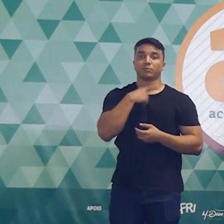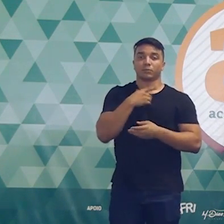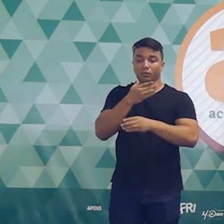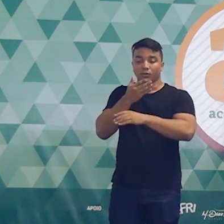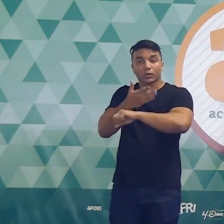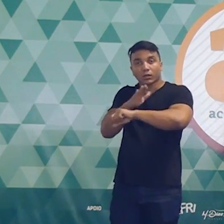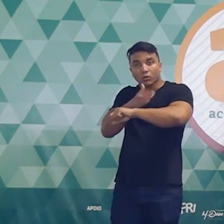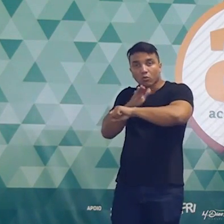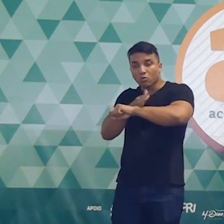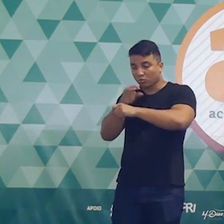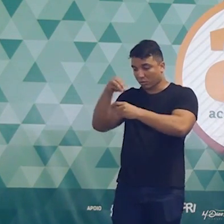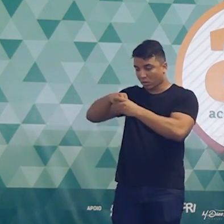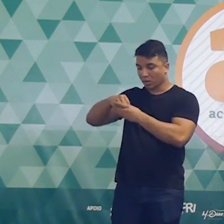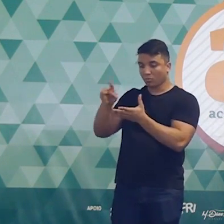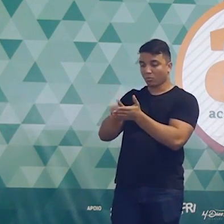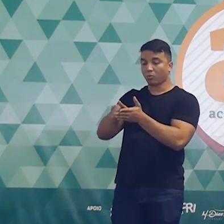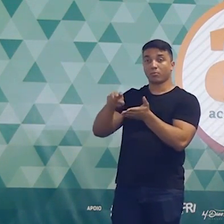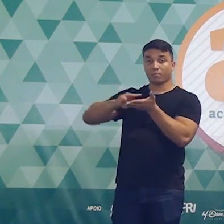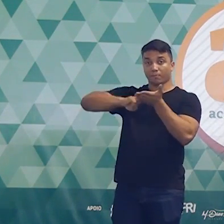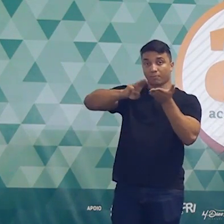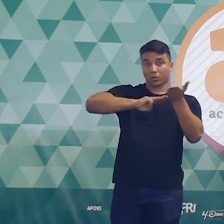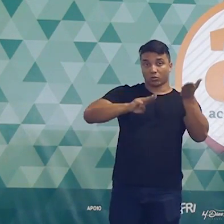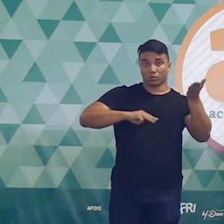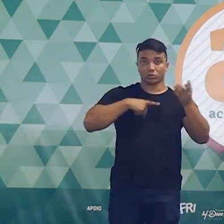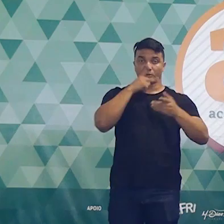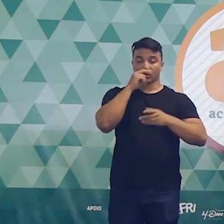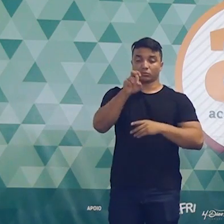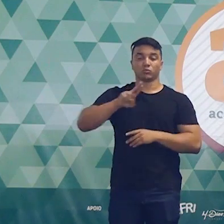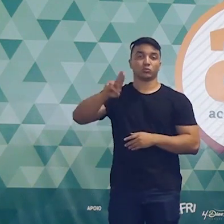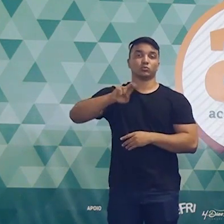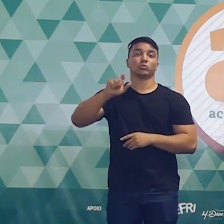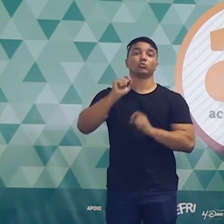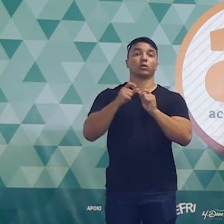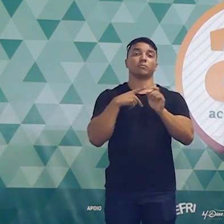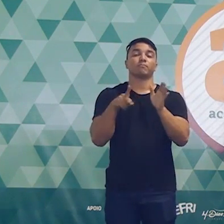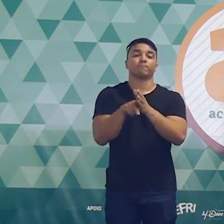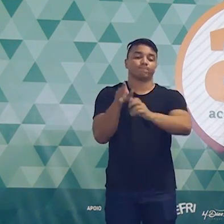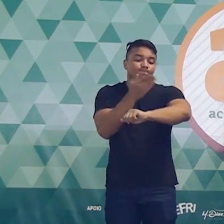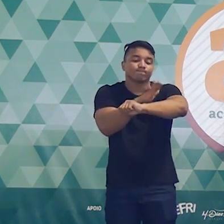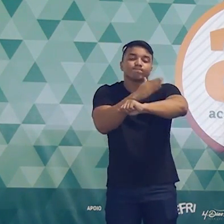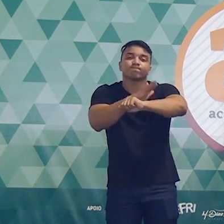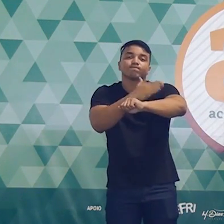treinou dentro da metodologia, que já foi trabalhada aqui, a gente treinou que